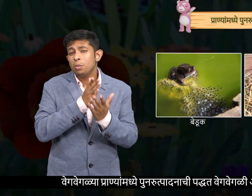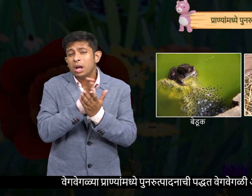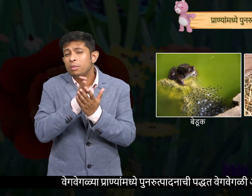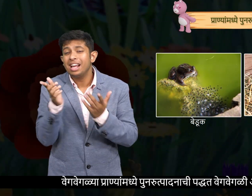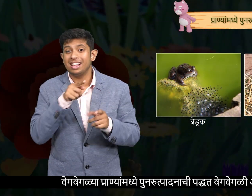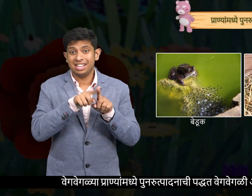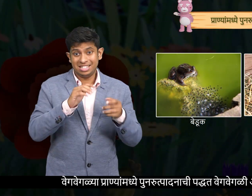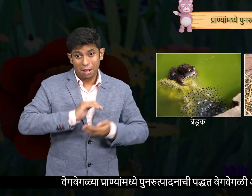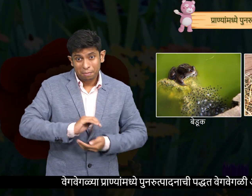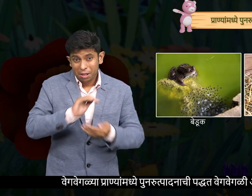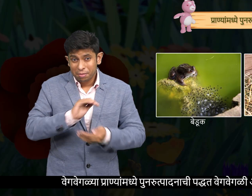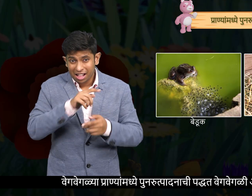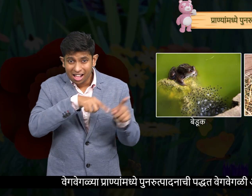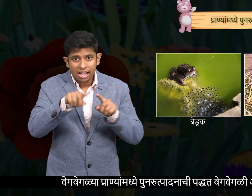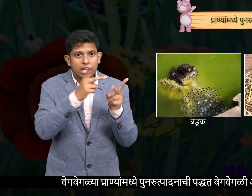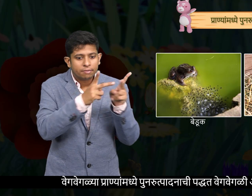वेगवेगळ्या प्राण्यांमध्ये